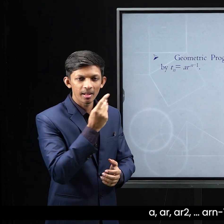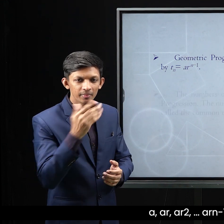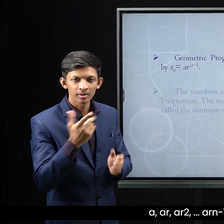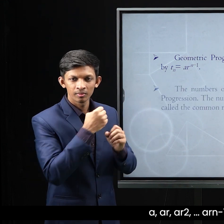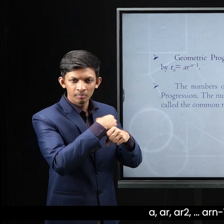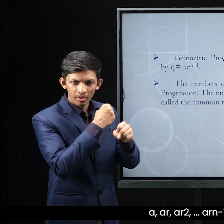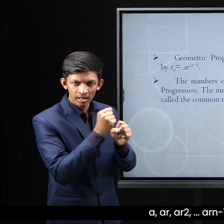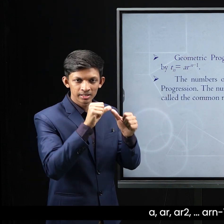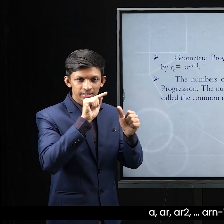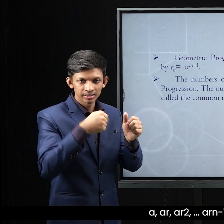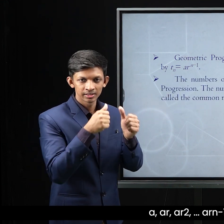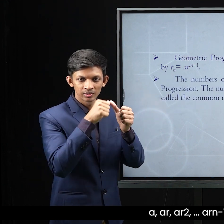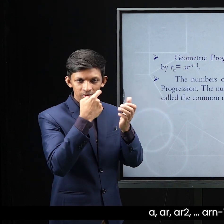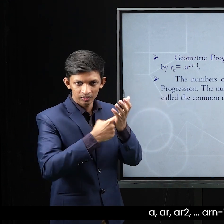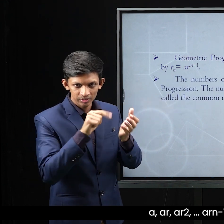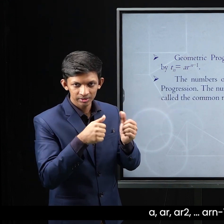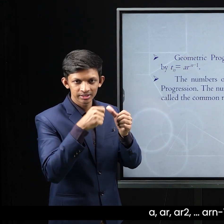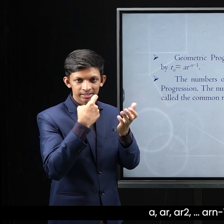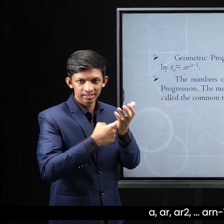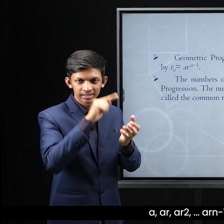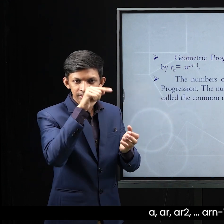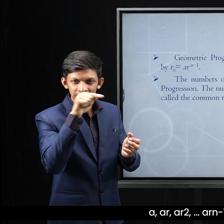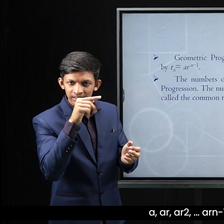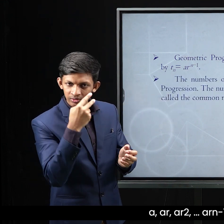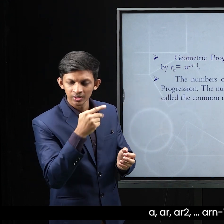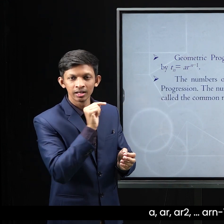AR ಸ್ಕ್ವೇರ್ ಹೀಗೆ AR ಪವರ್ n ಮೈನಸ್